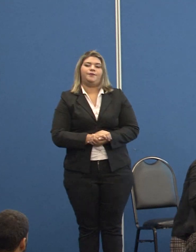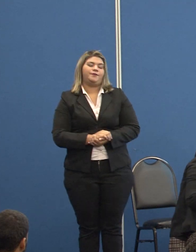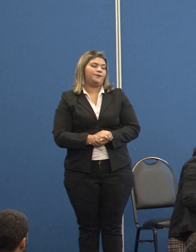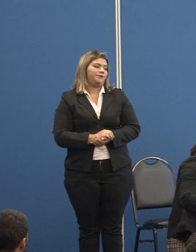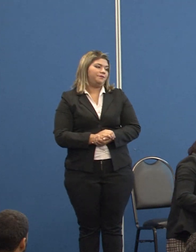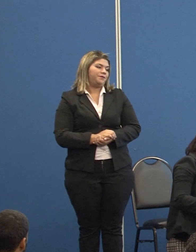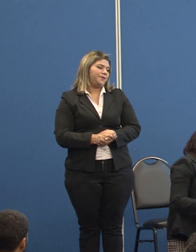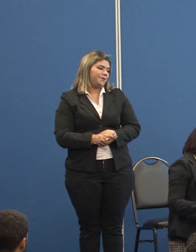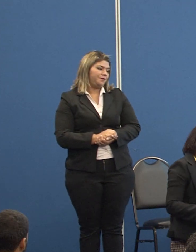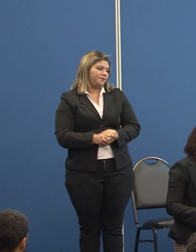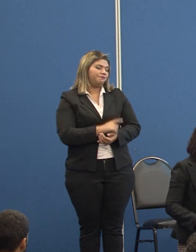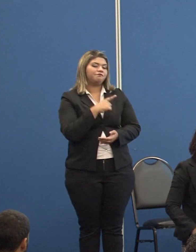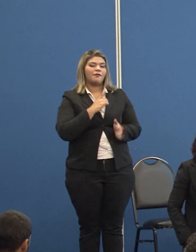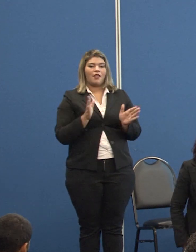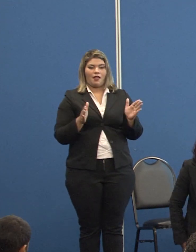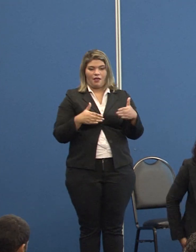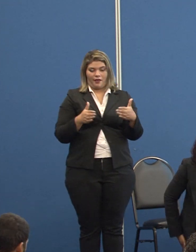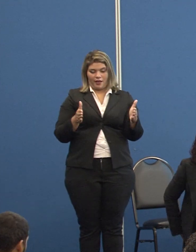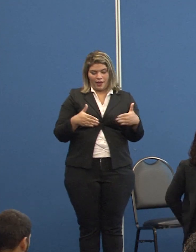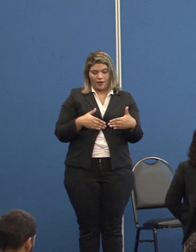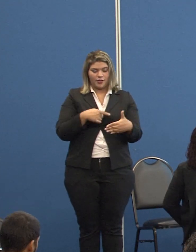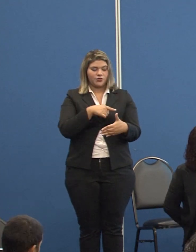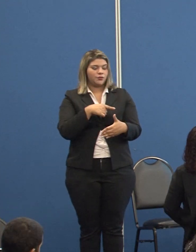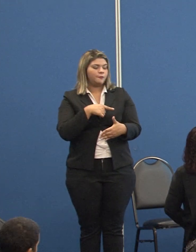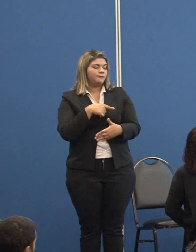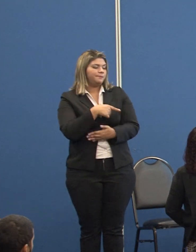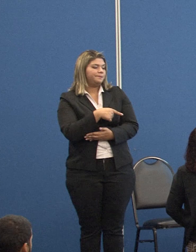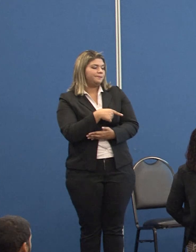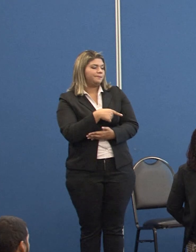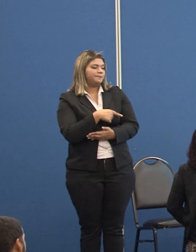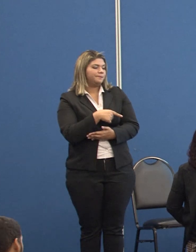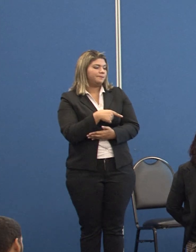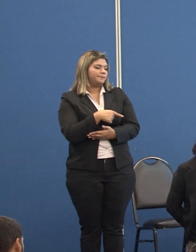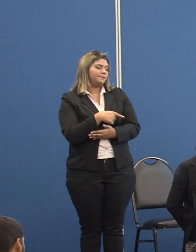Aqui nós temos uma caixa de elaboração de